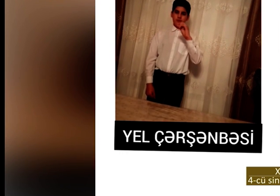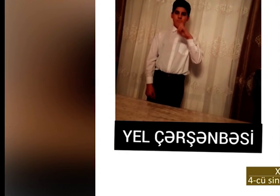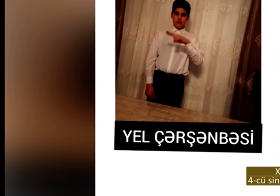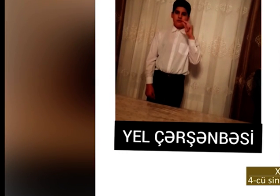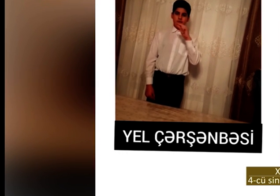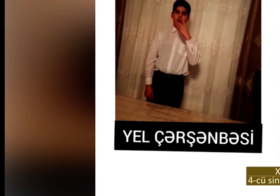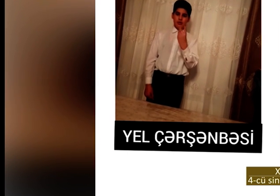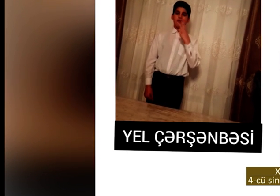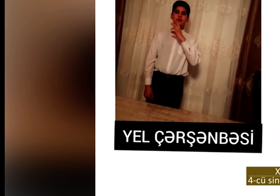Yel çərşənbəsi.